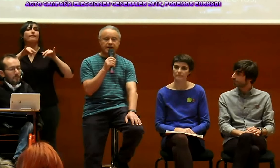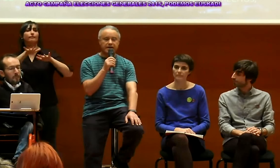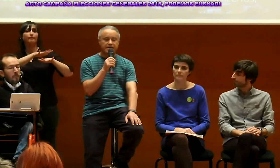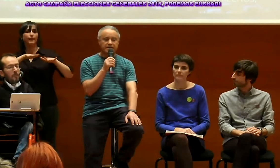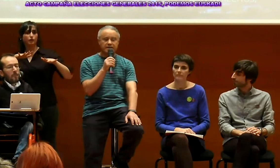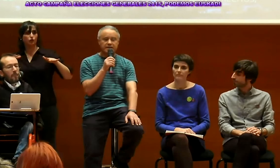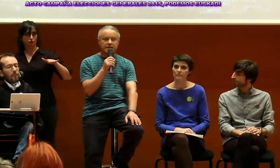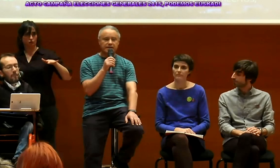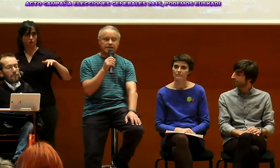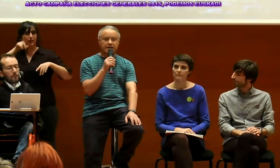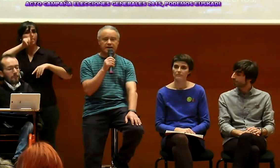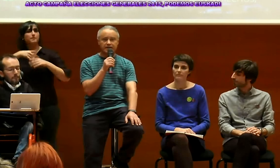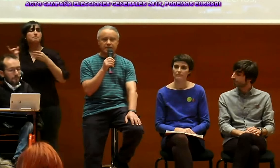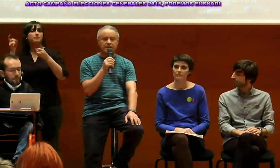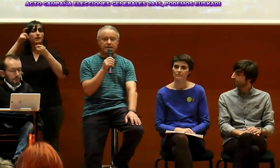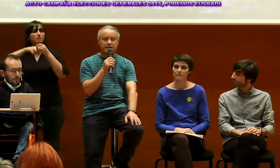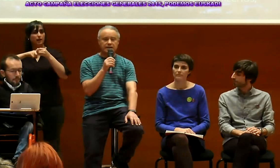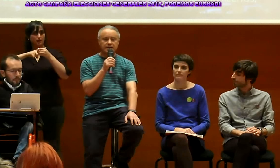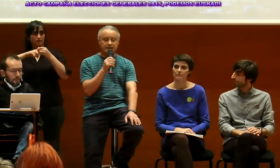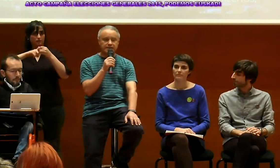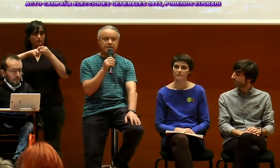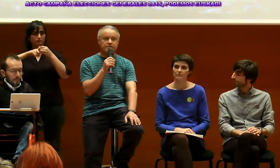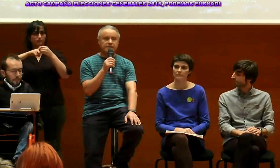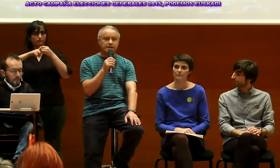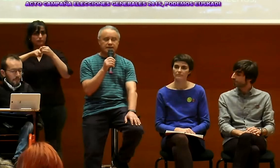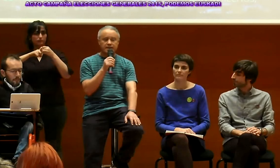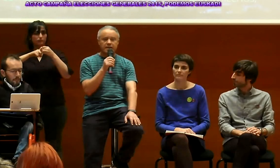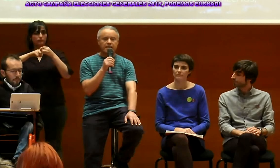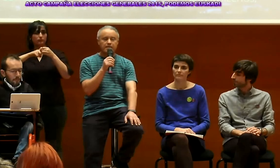Participará en la elección